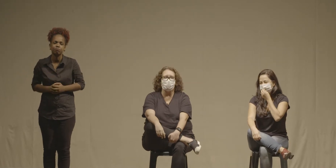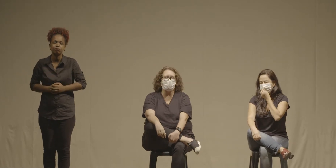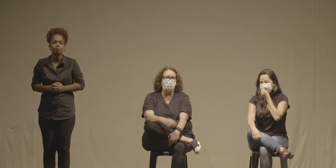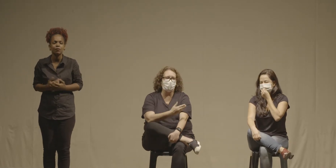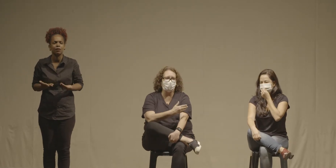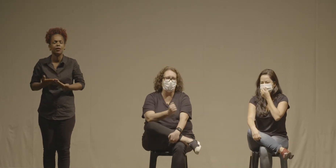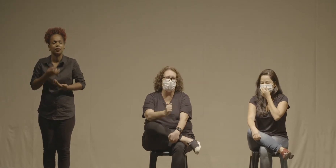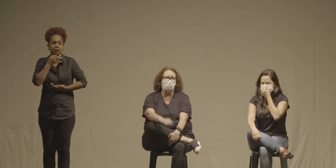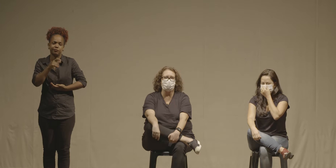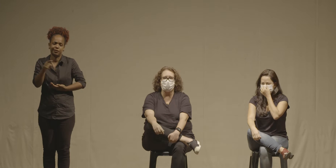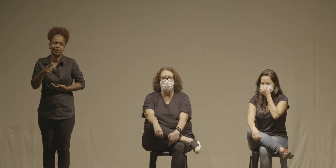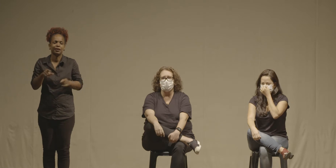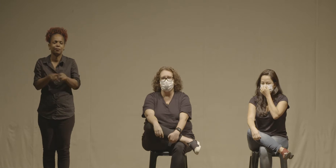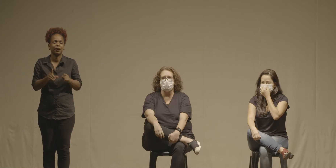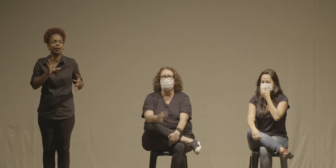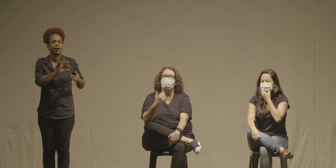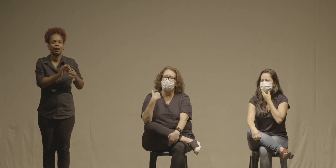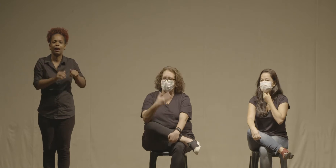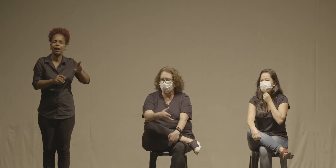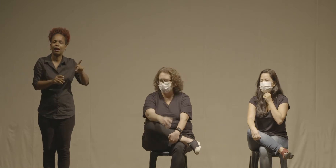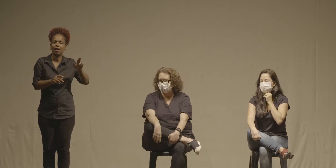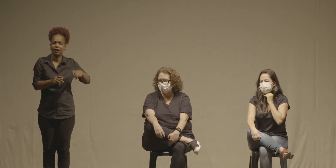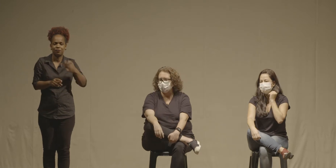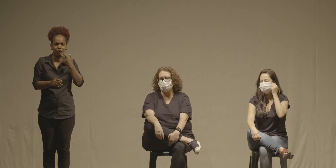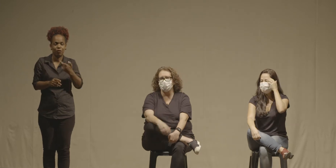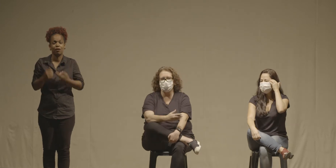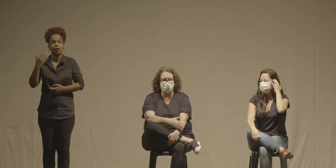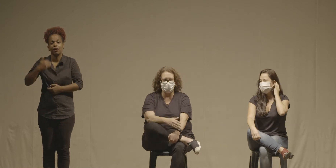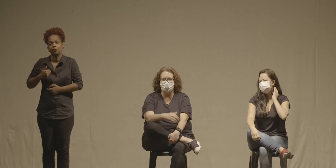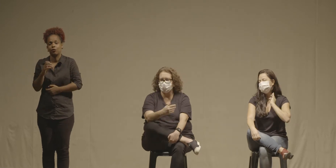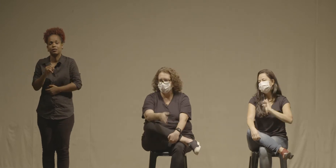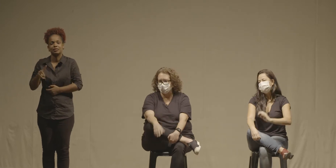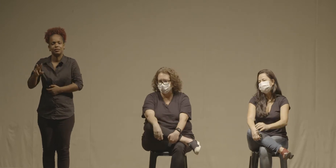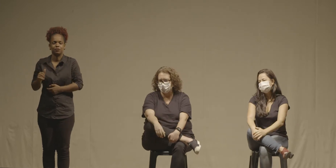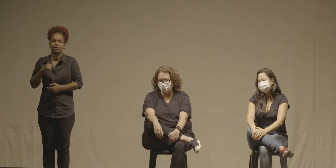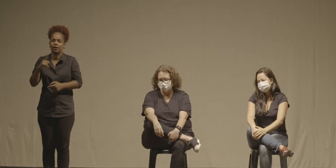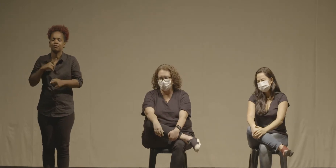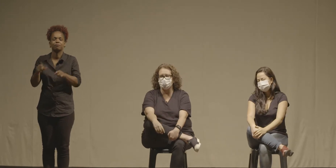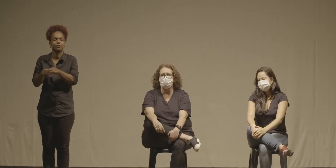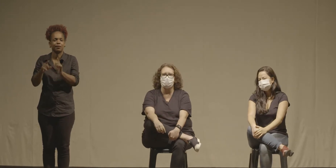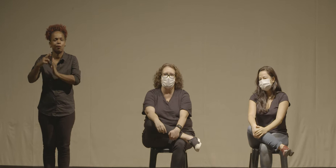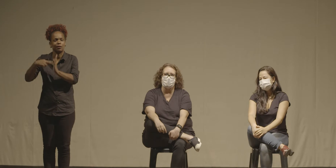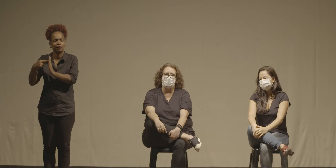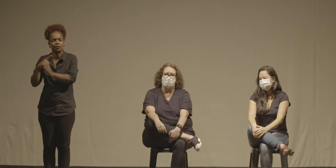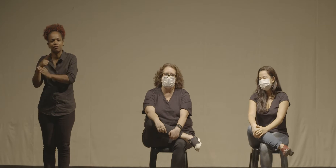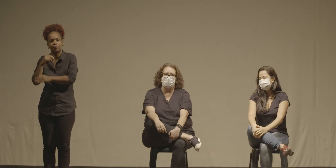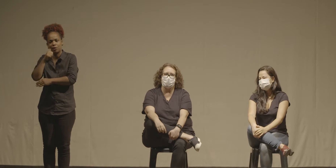E acho que, pegando carona, né, no que a Ellen falou, meu nome é Silvia Spolidoro, eu sou roteirista, diretora do Mulheres à Sexta.